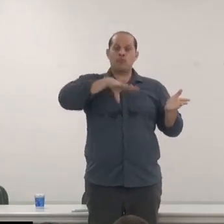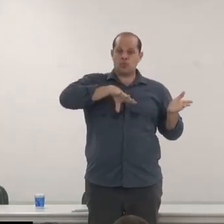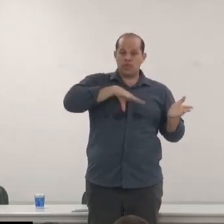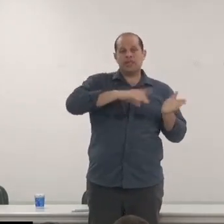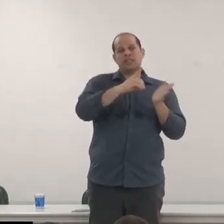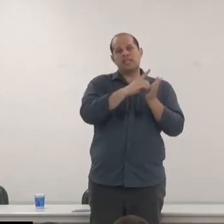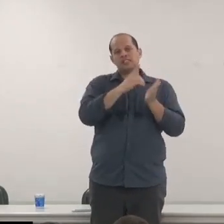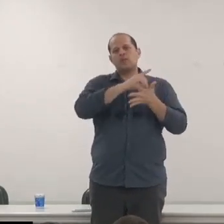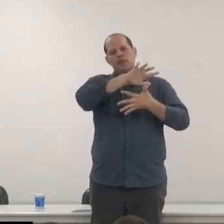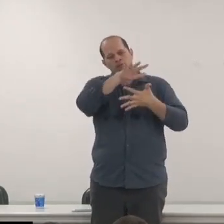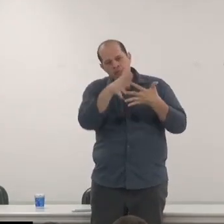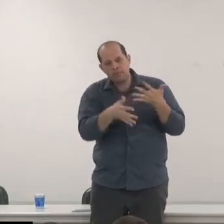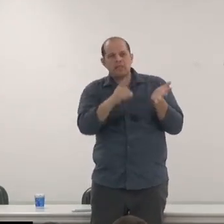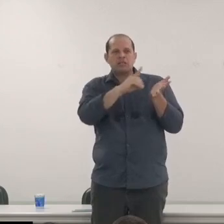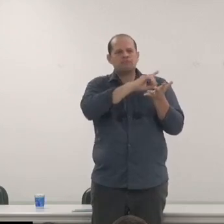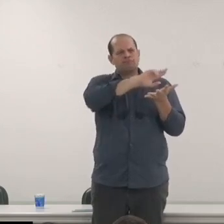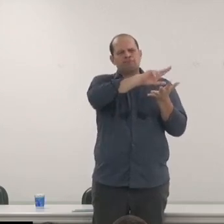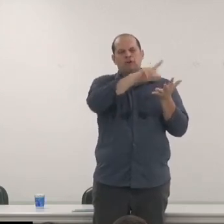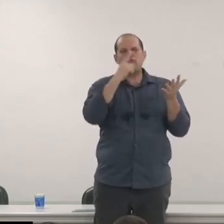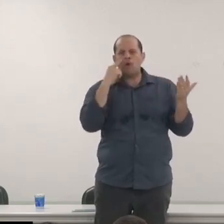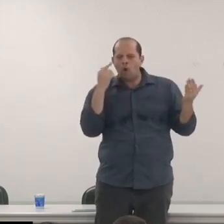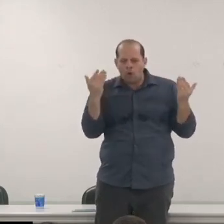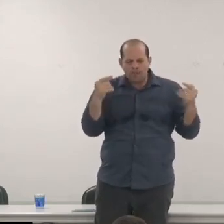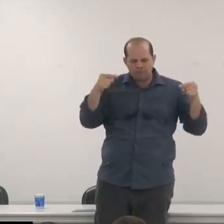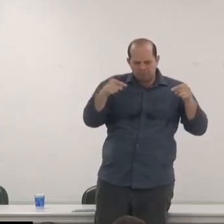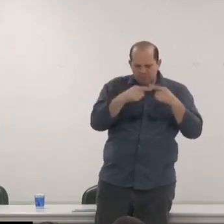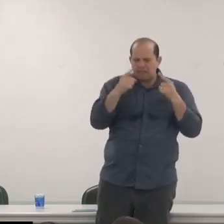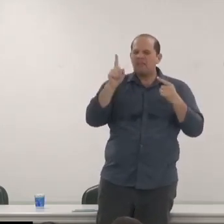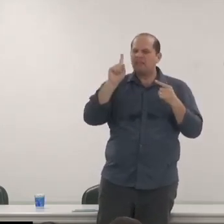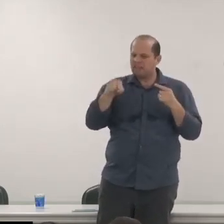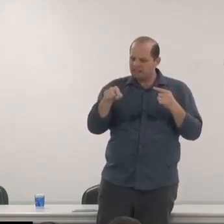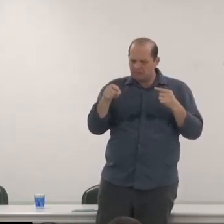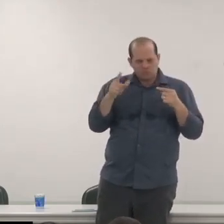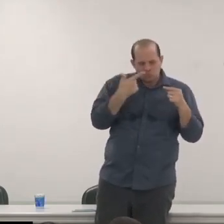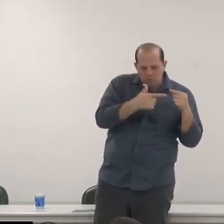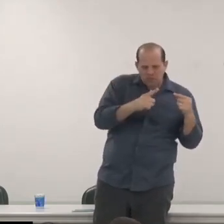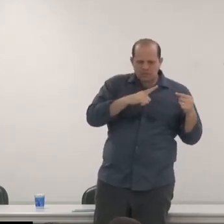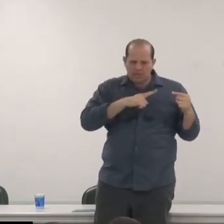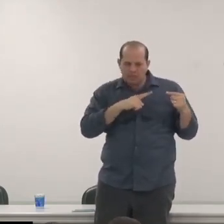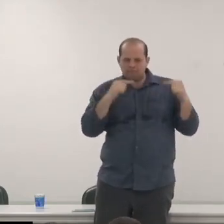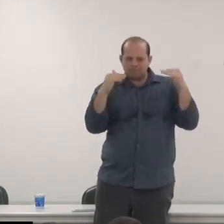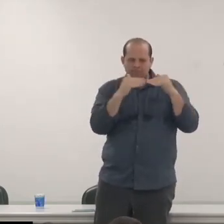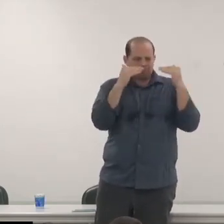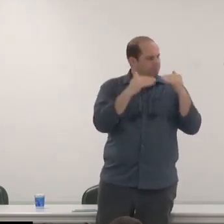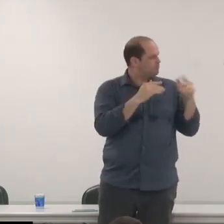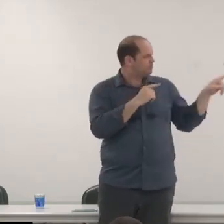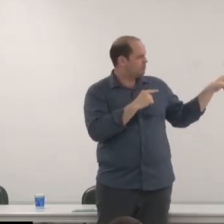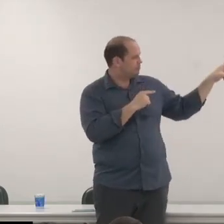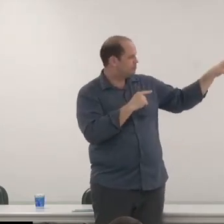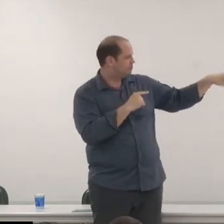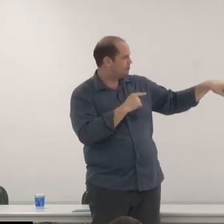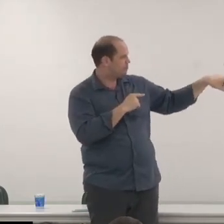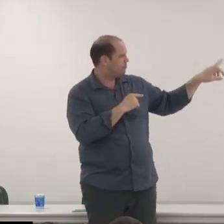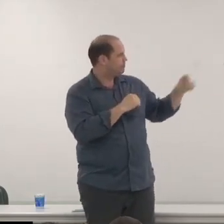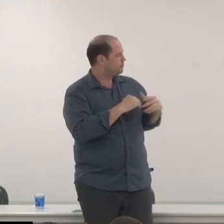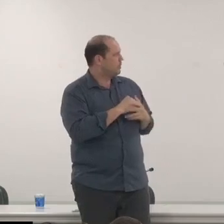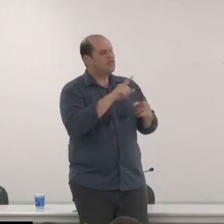nas imagens eu trago nomes e os exemplos dos dicionários que eu utilizei na minha pesquisa e fiz uma seleção, então, de coisas que seriam adequadas